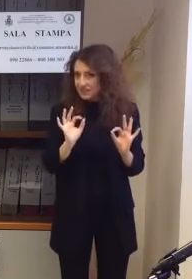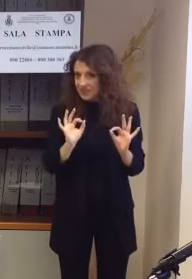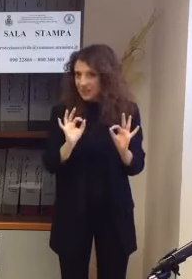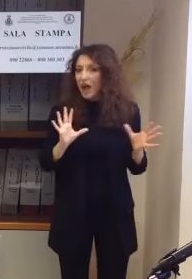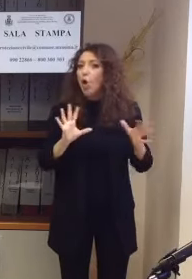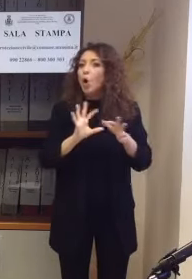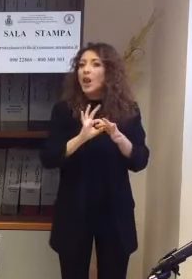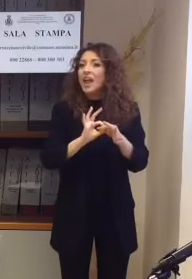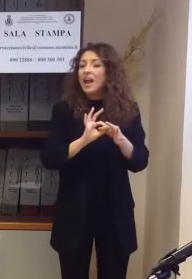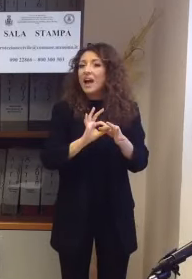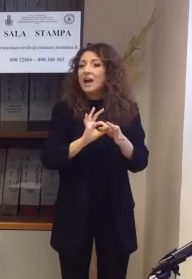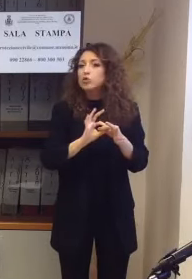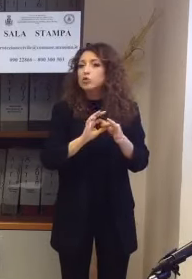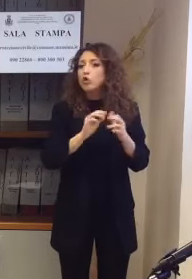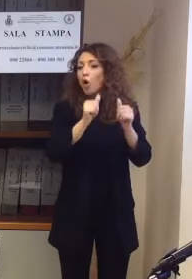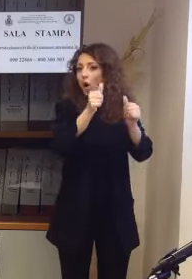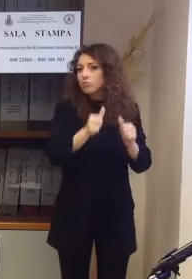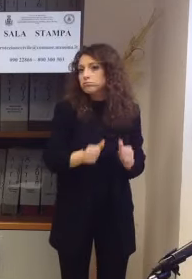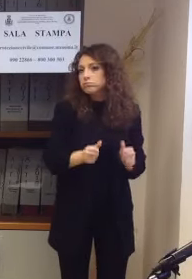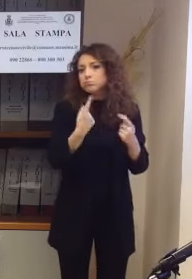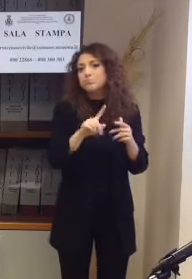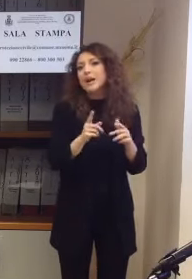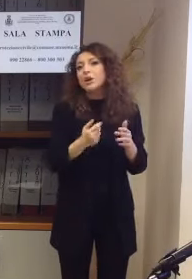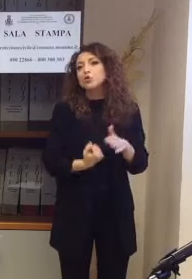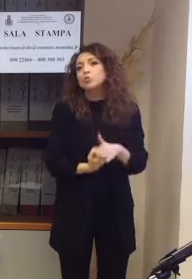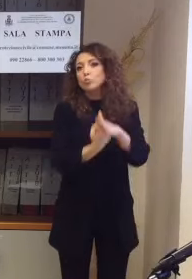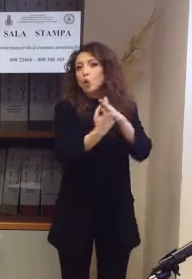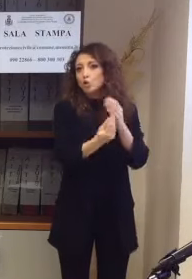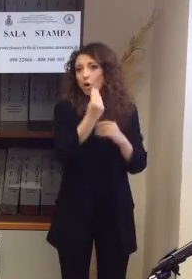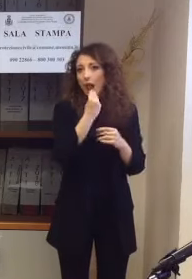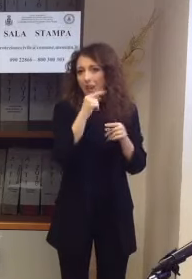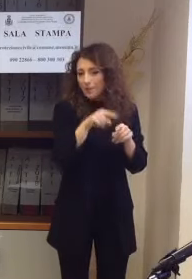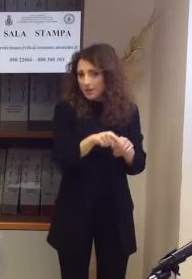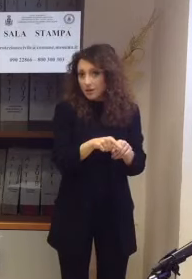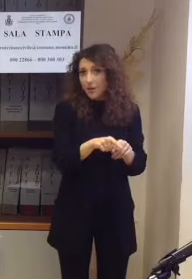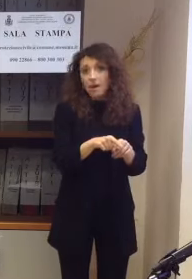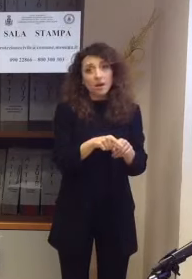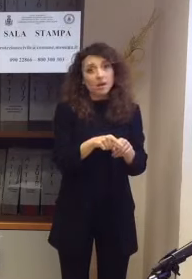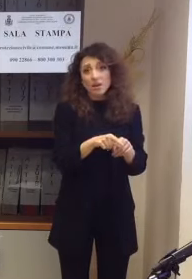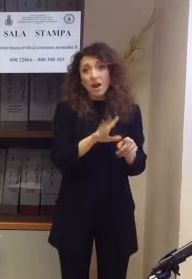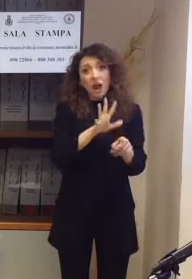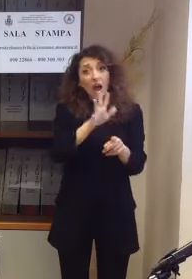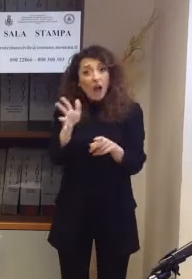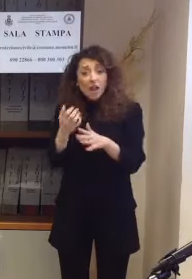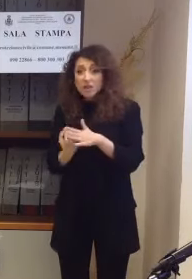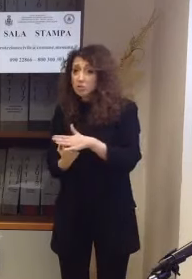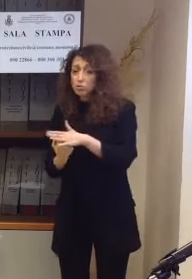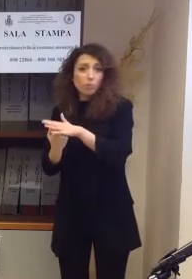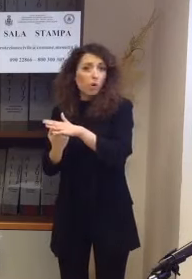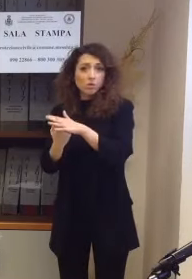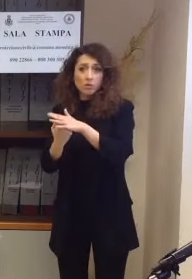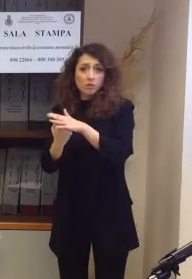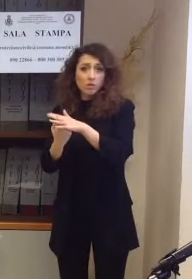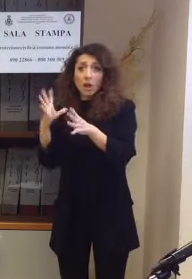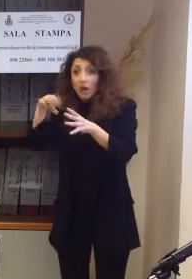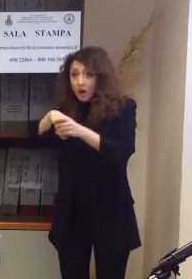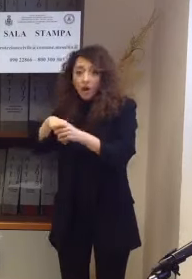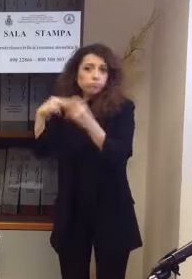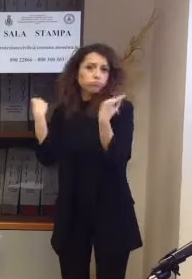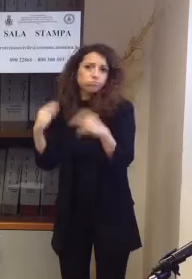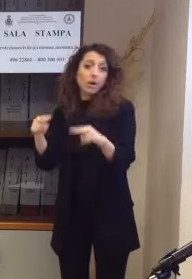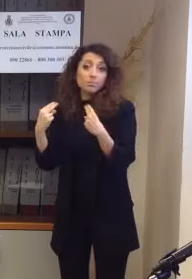relazione all'avviso per il sostegno alimentare non può partecipare alle altre misure.